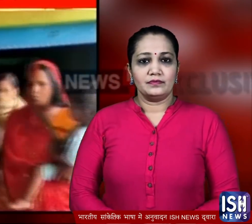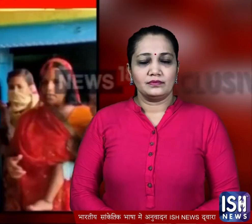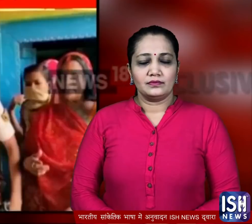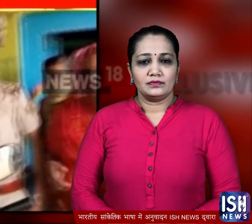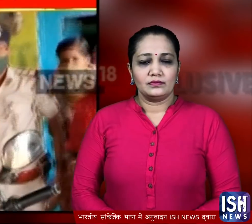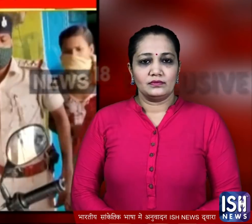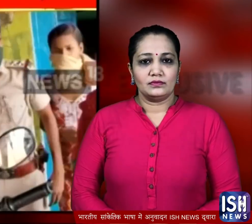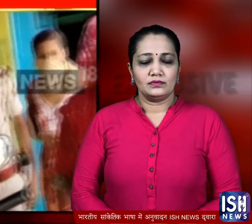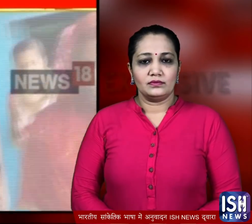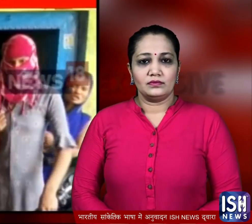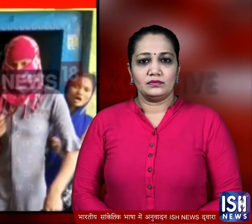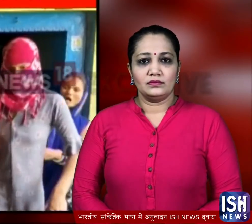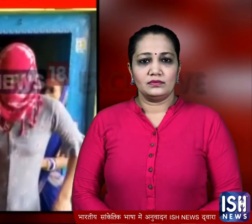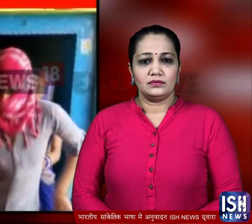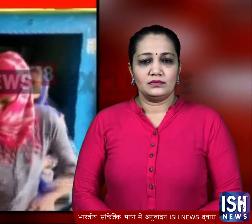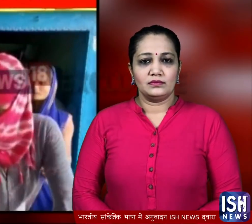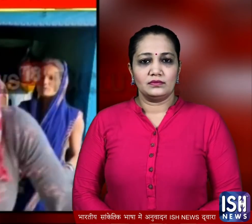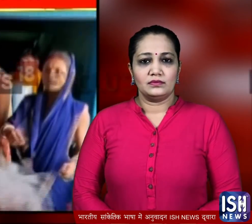दिया।